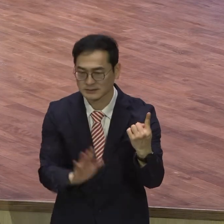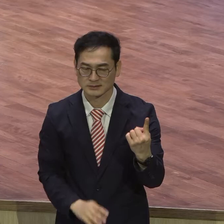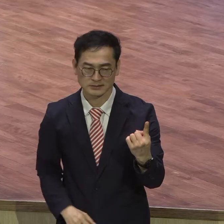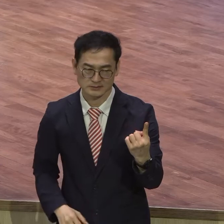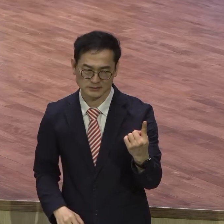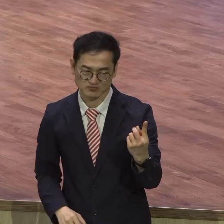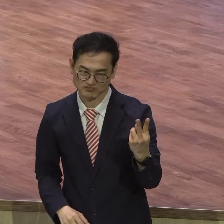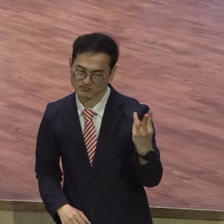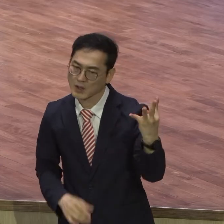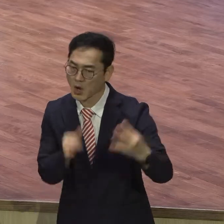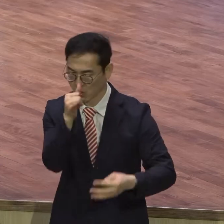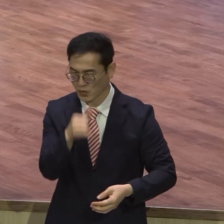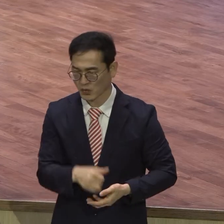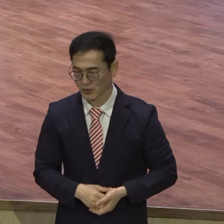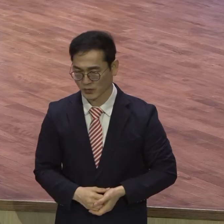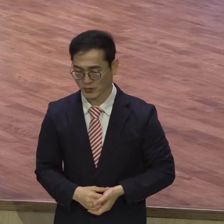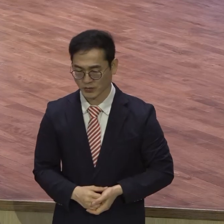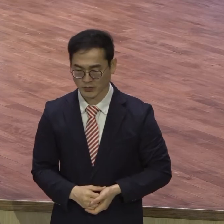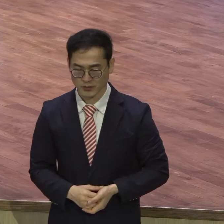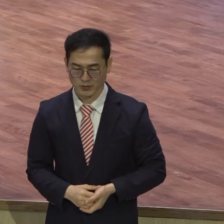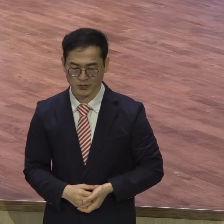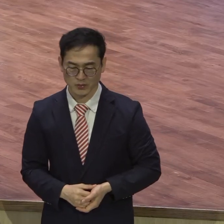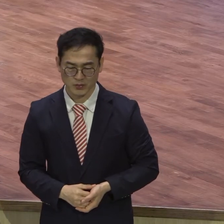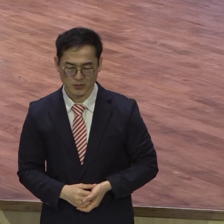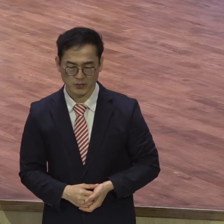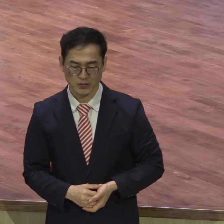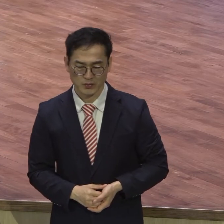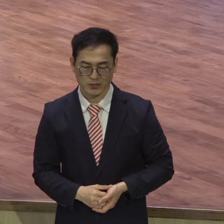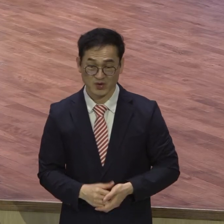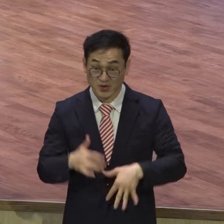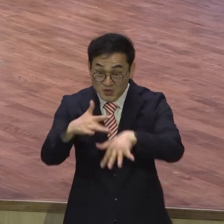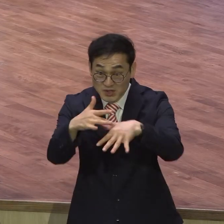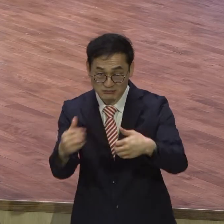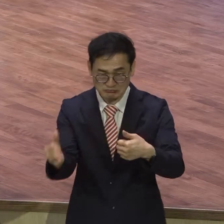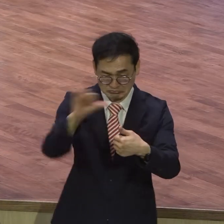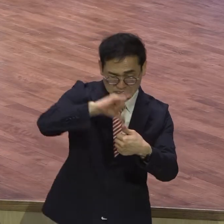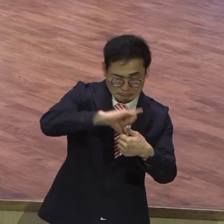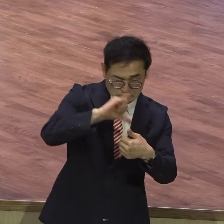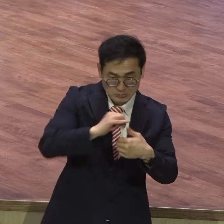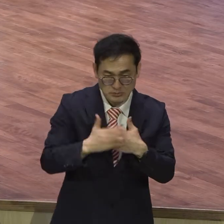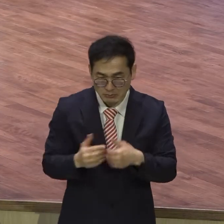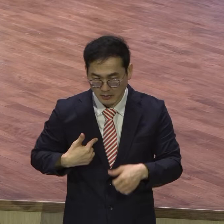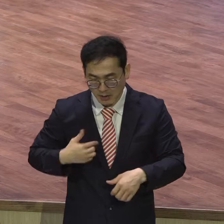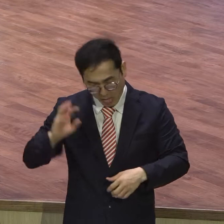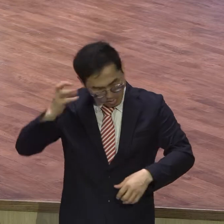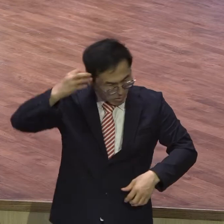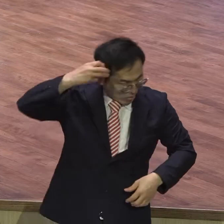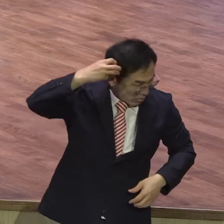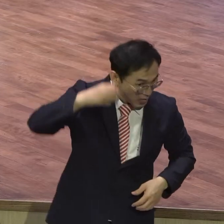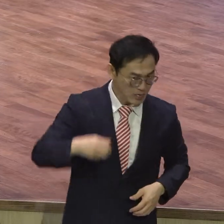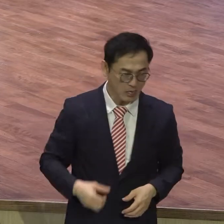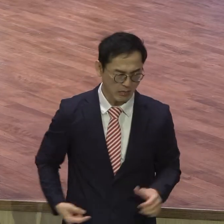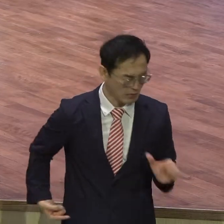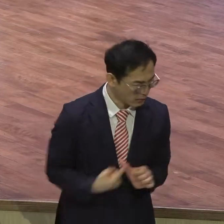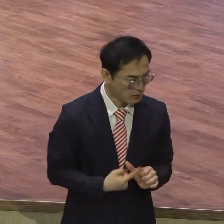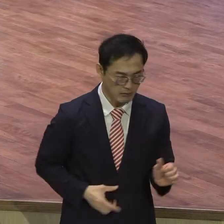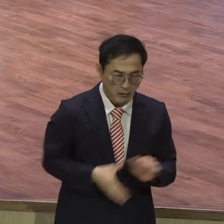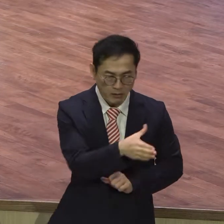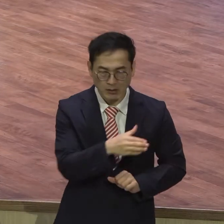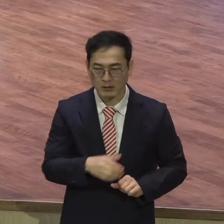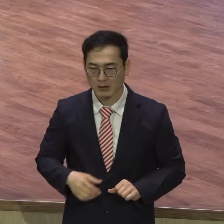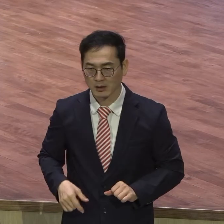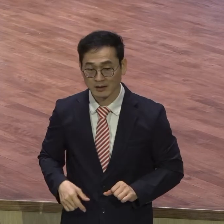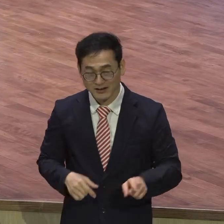귀신이 많이 들어오니까 재정식이 완전히 뺏기 뿐인 거예요 그러니까 자기 벗었는지 입었는지 어딘지